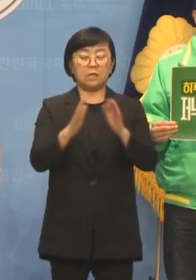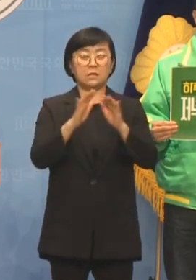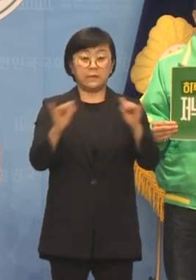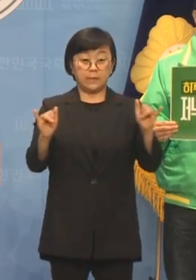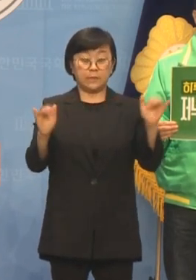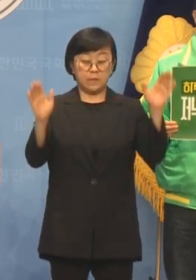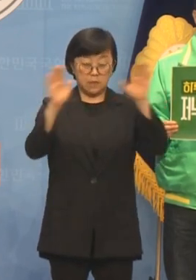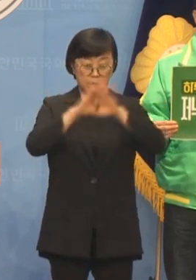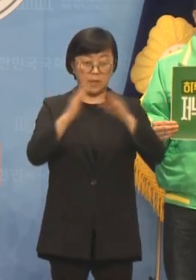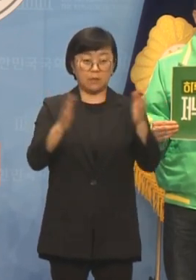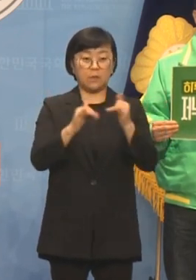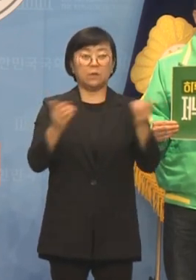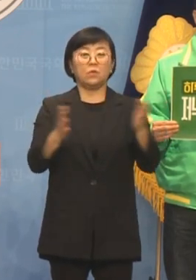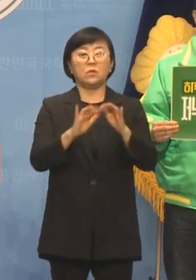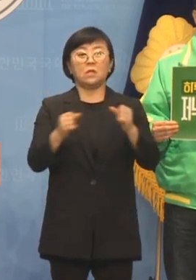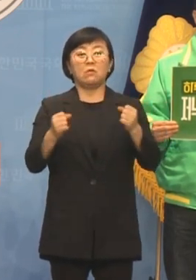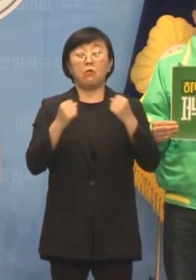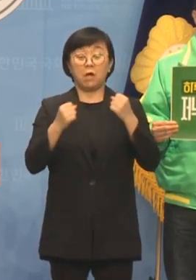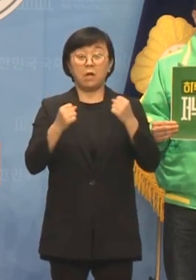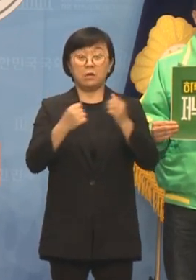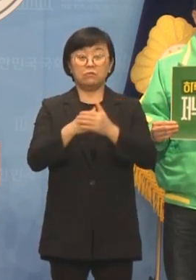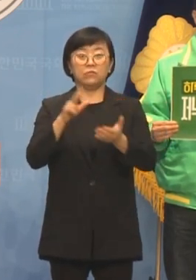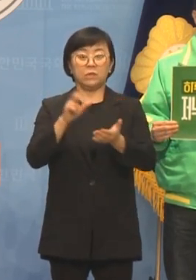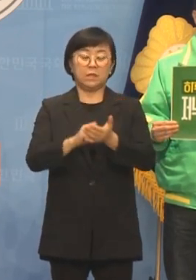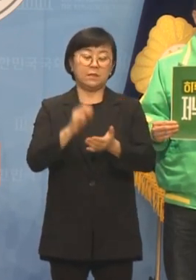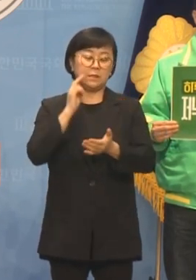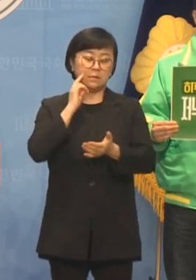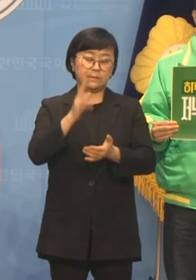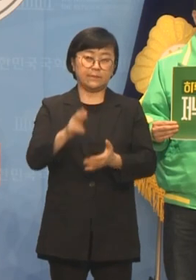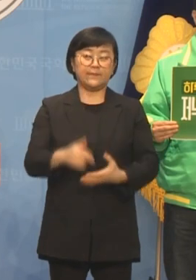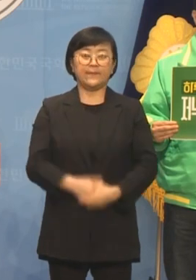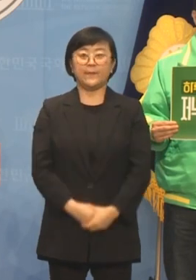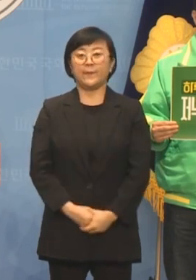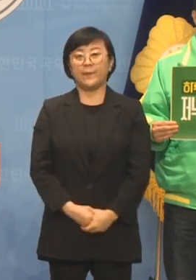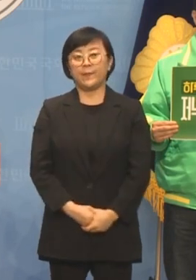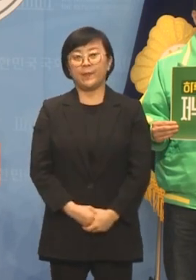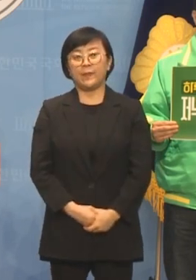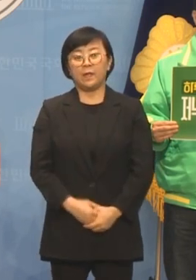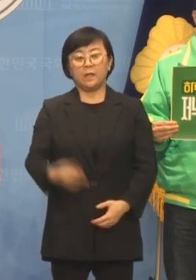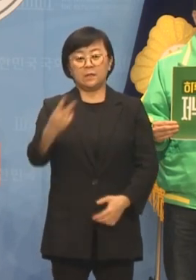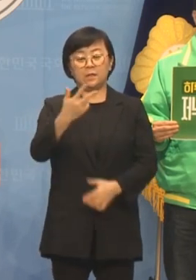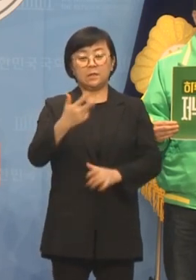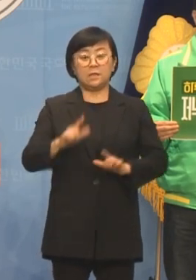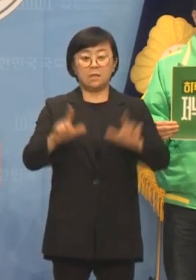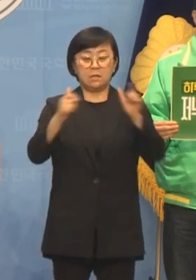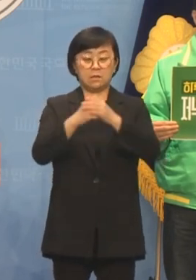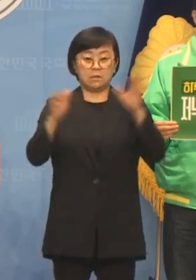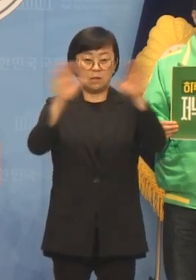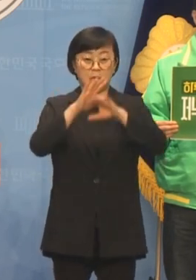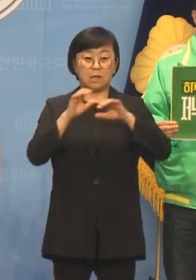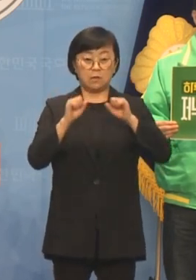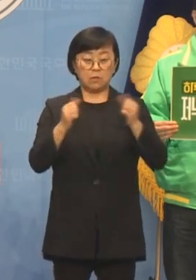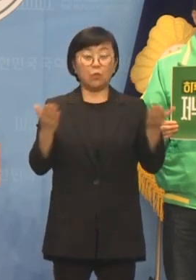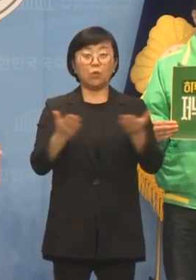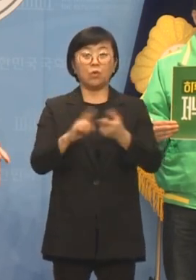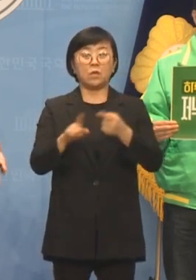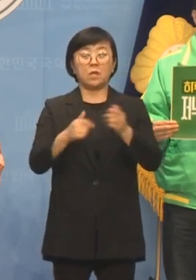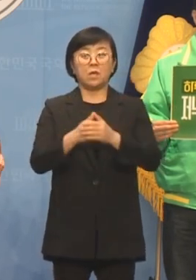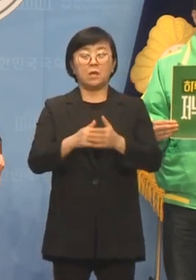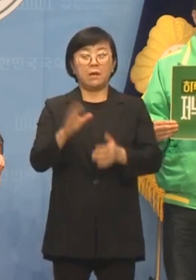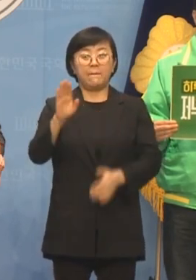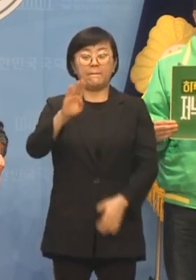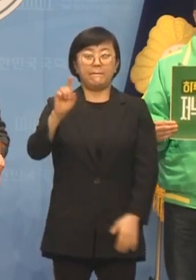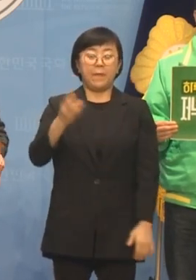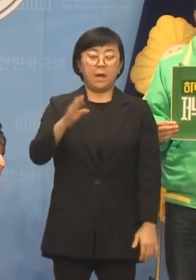노동은 노동자들의 건강을 심각하게 해합니다 7년 야간 노동이 이급 바람